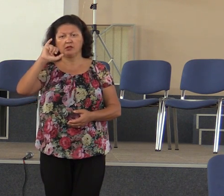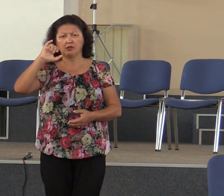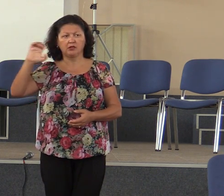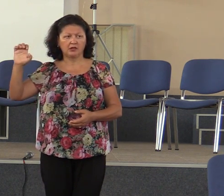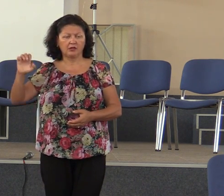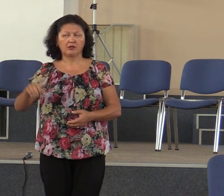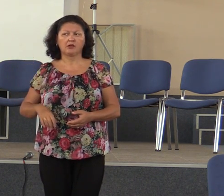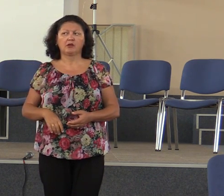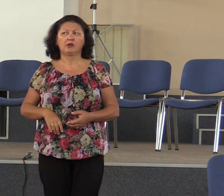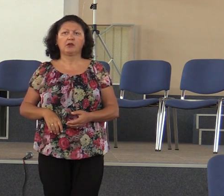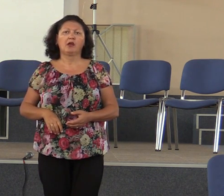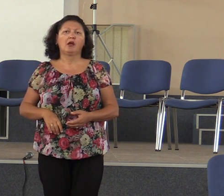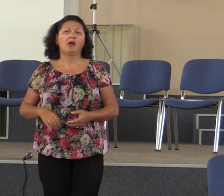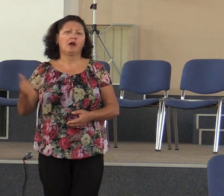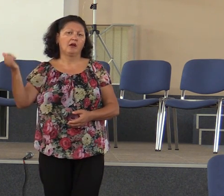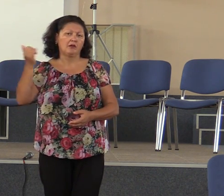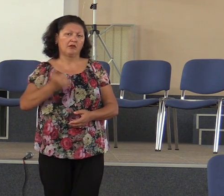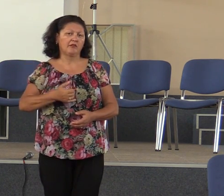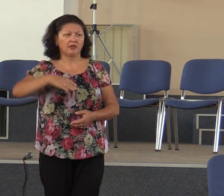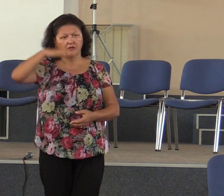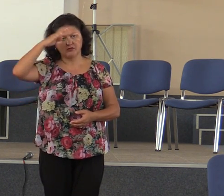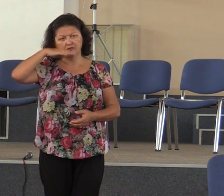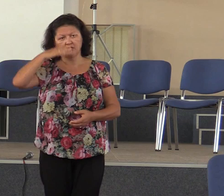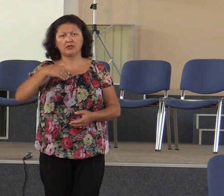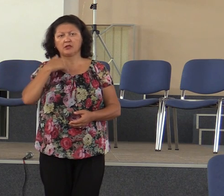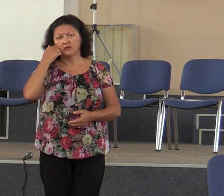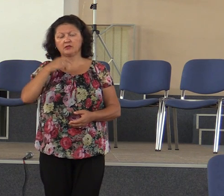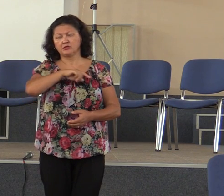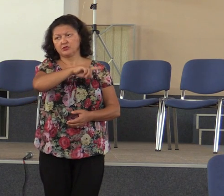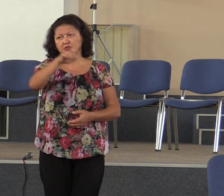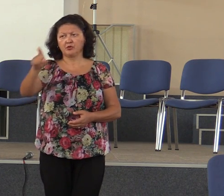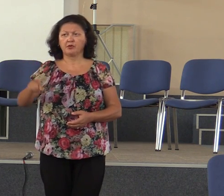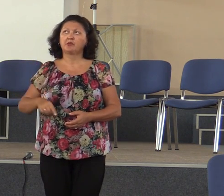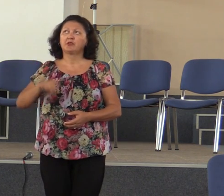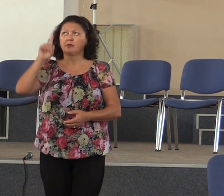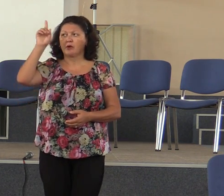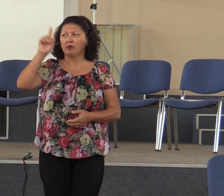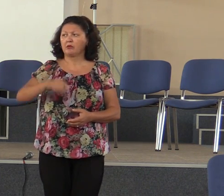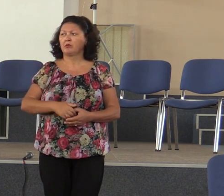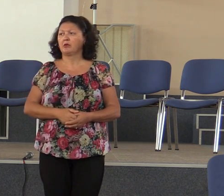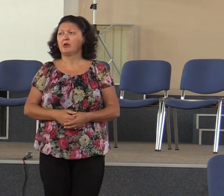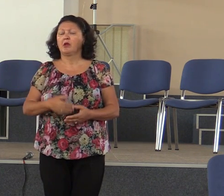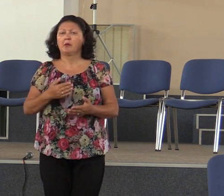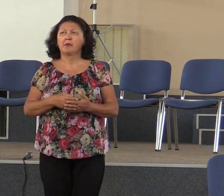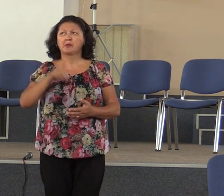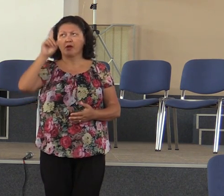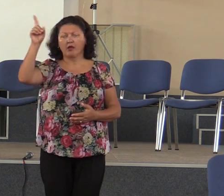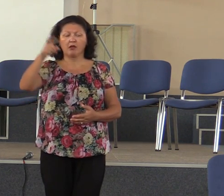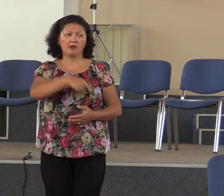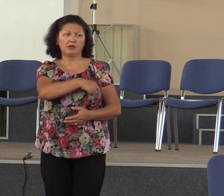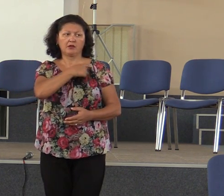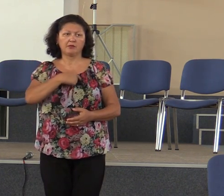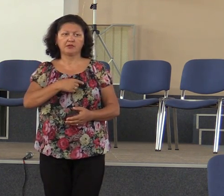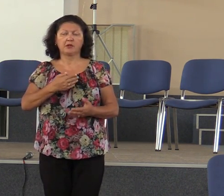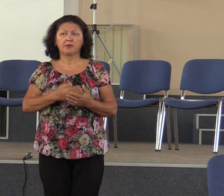zi când și noi vom fi acolo. Pentru că El ne iubește, pentru că El ne-a